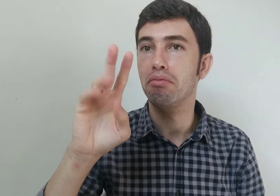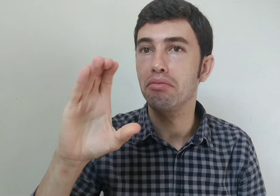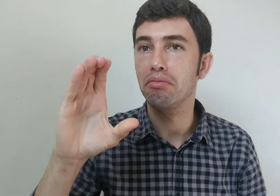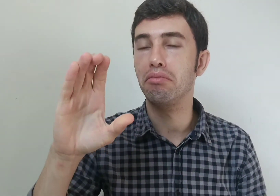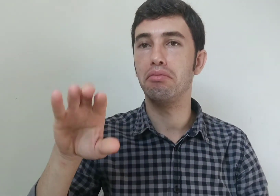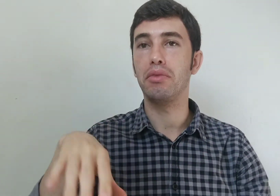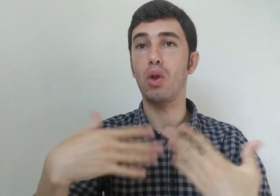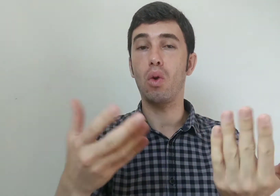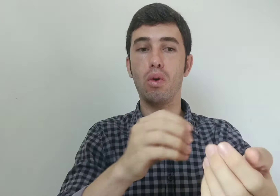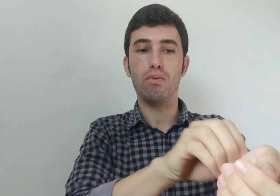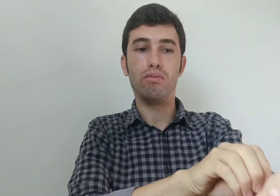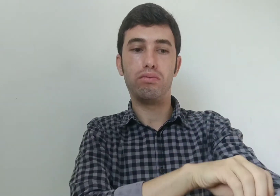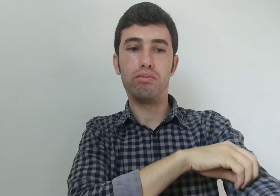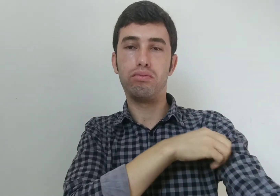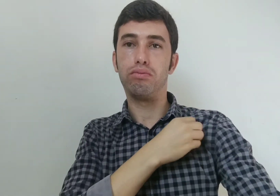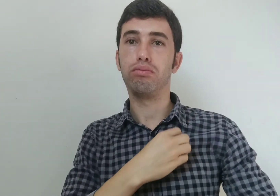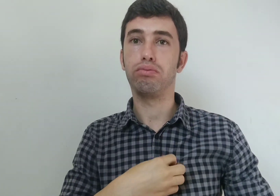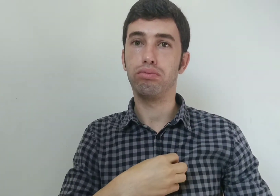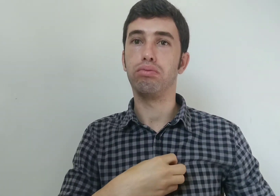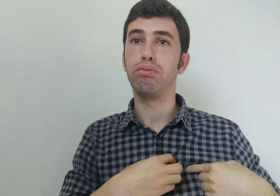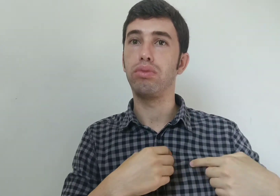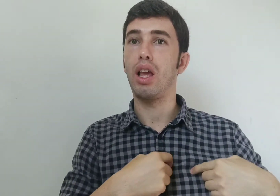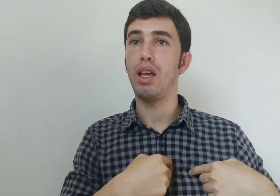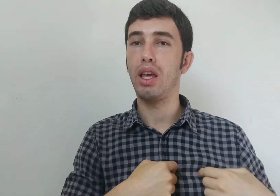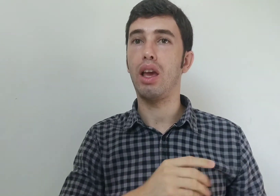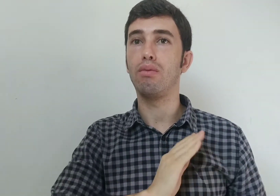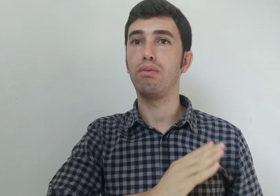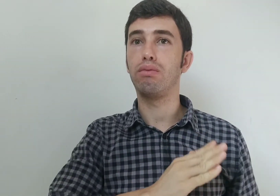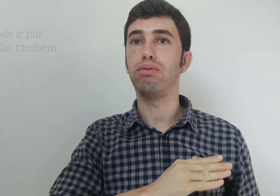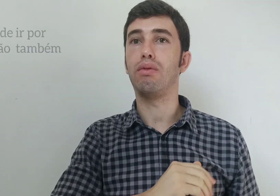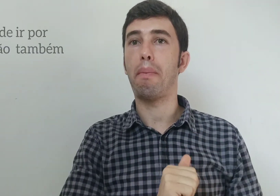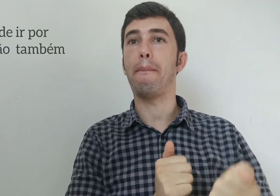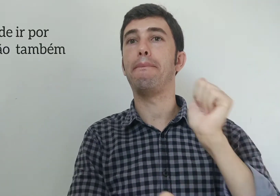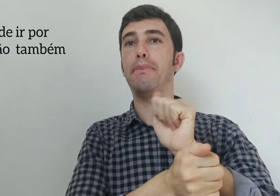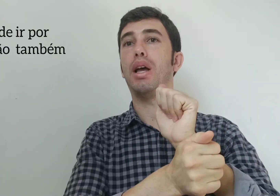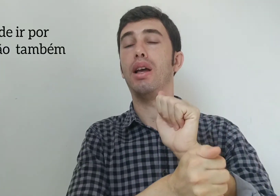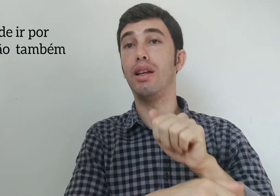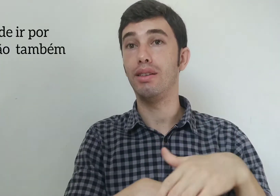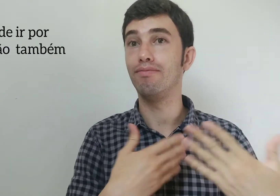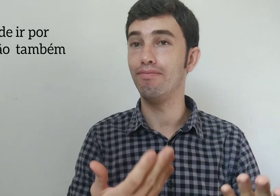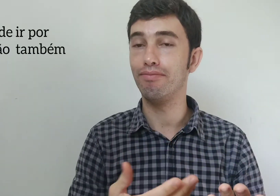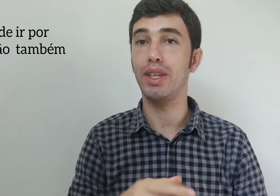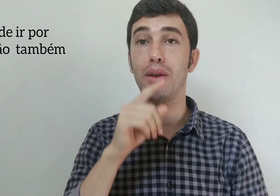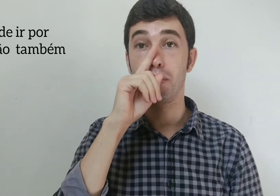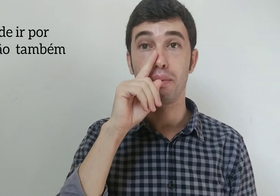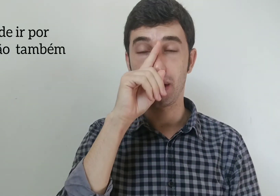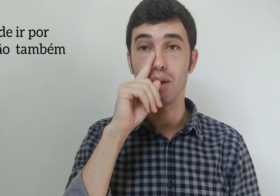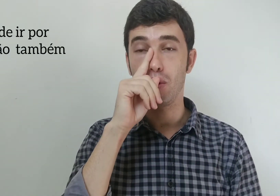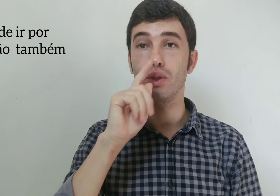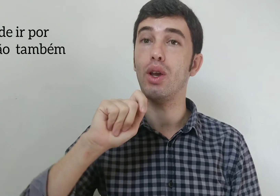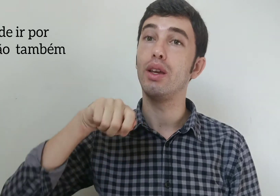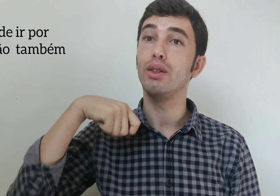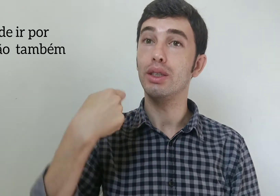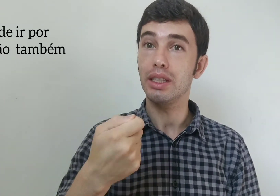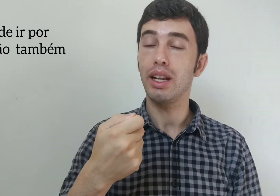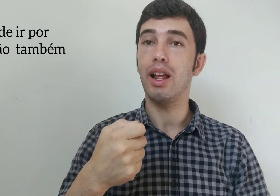causando um AVC. Ou essa embolia pode vir para o coração, fazendo uma parada cardíaca. Então é